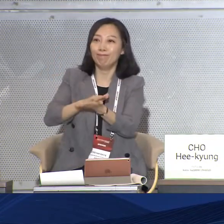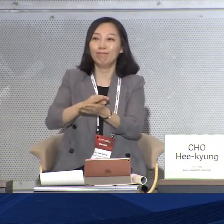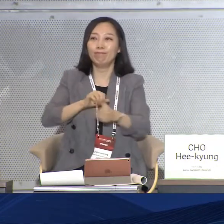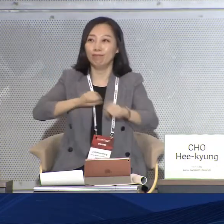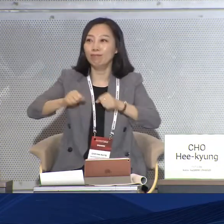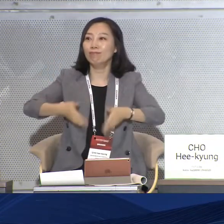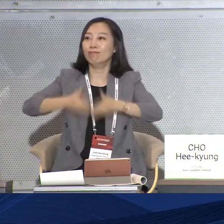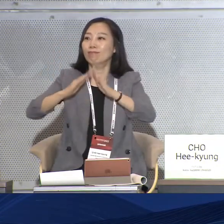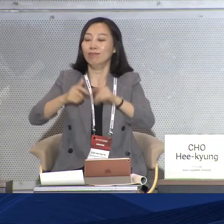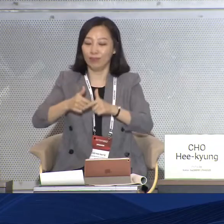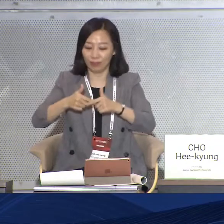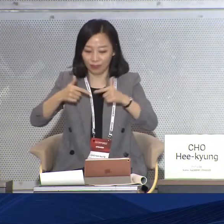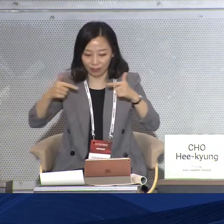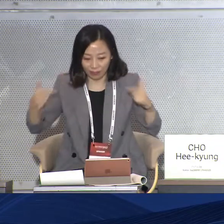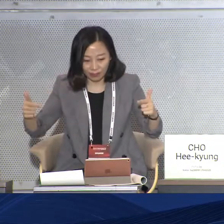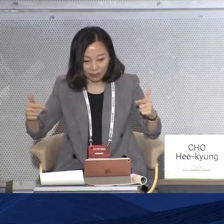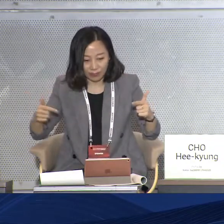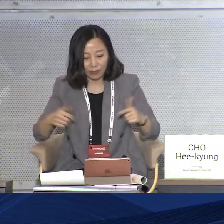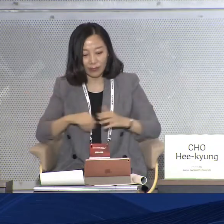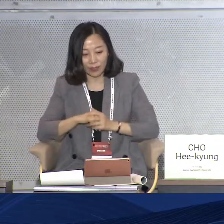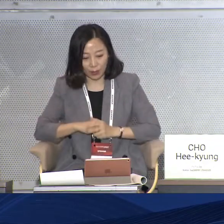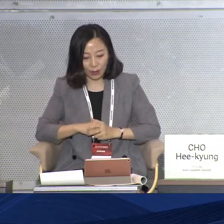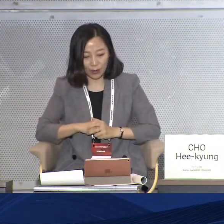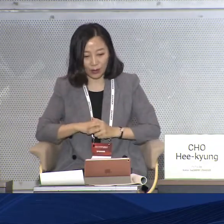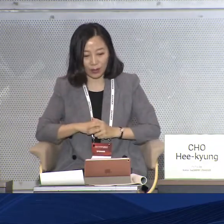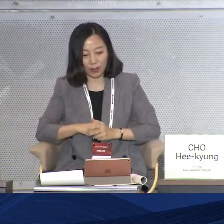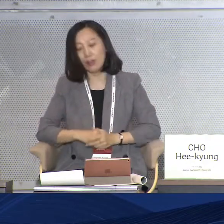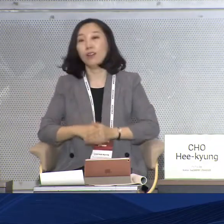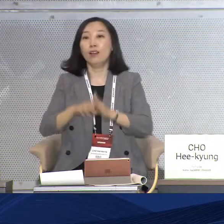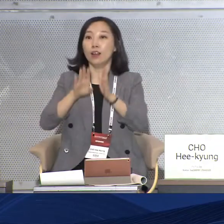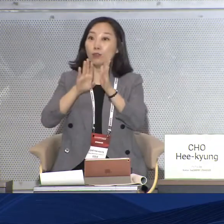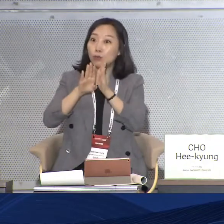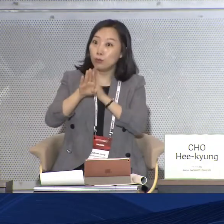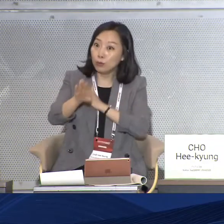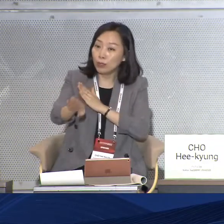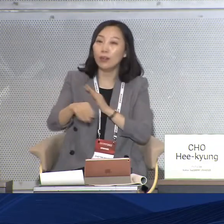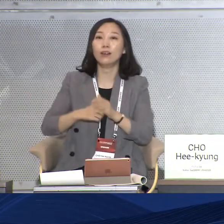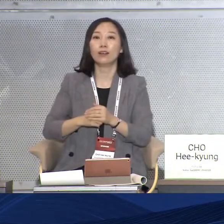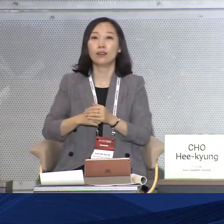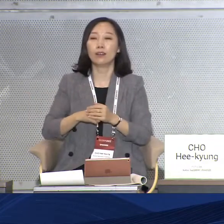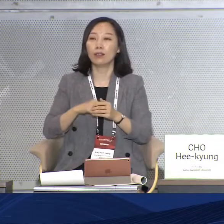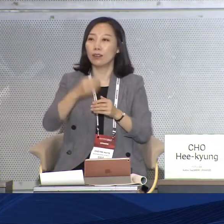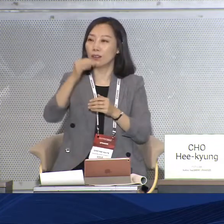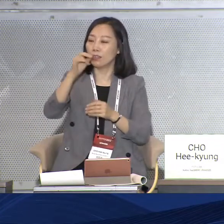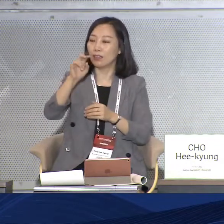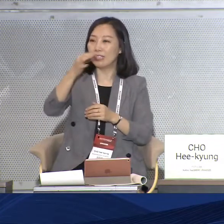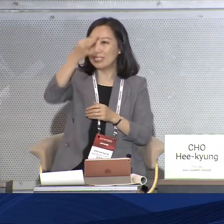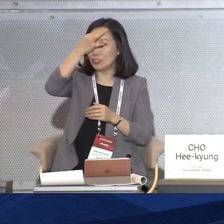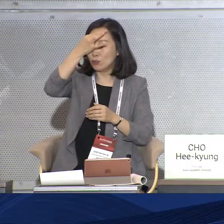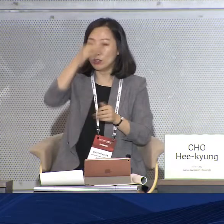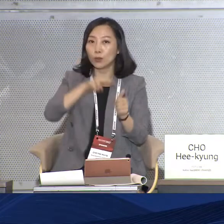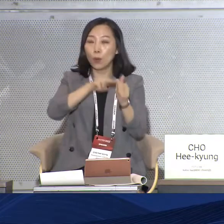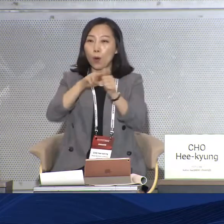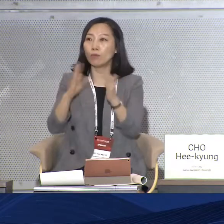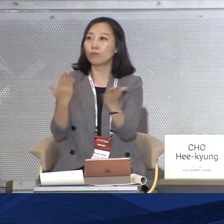대한 긍정적인 인식으로 변환이 되고 있는 기틀이 마련이 되었습니다. 또한